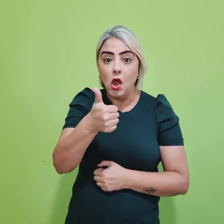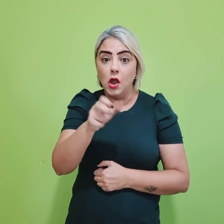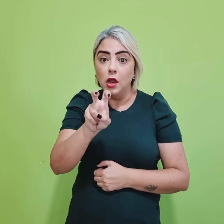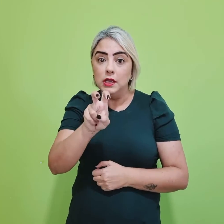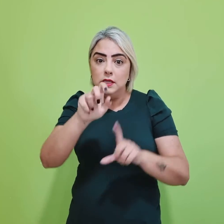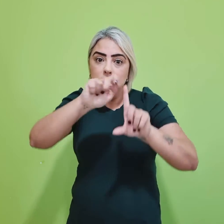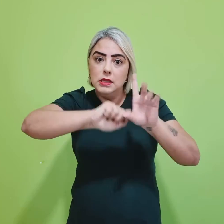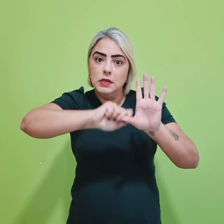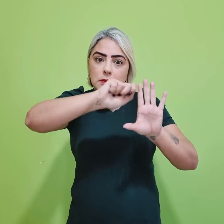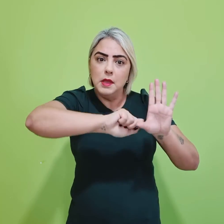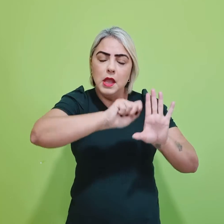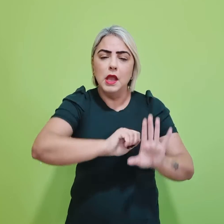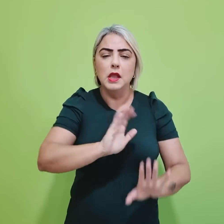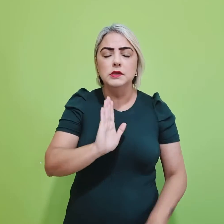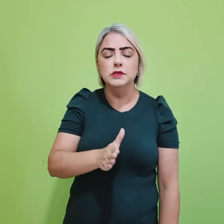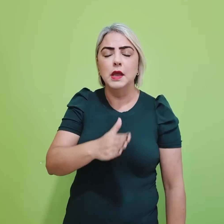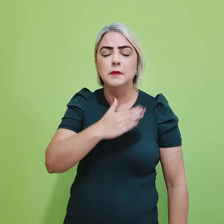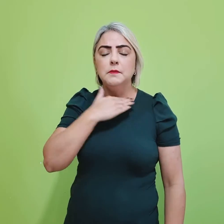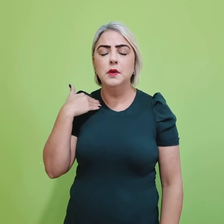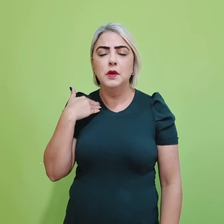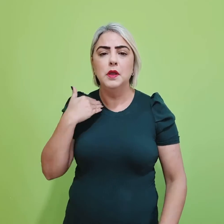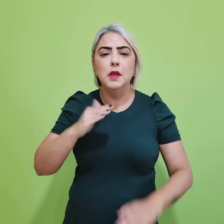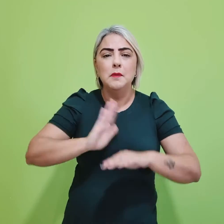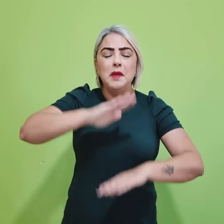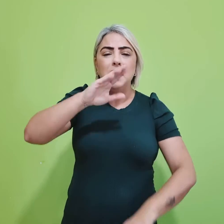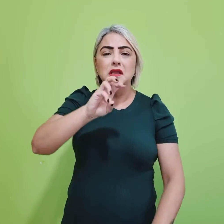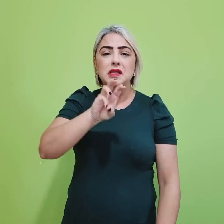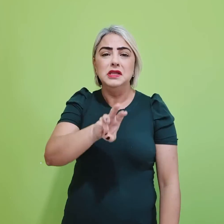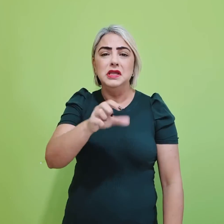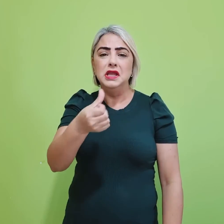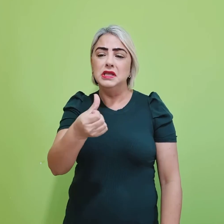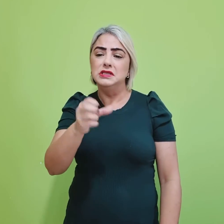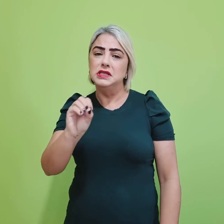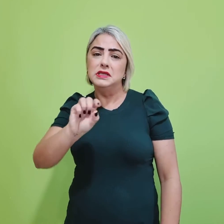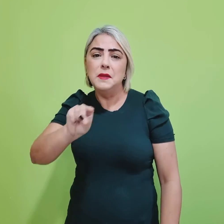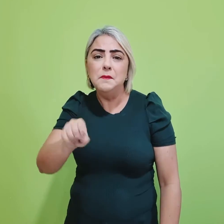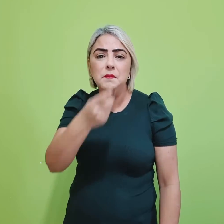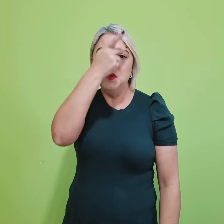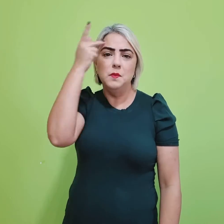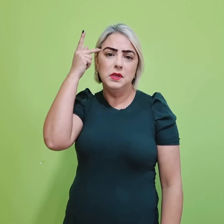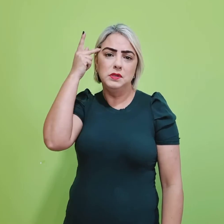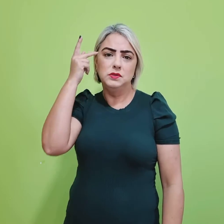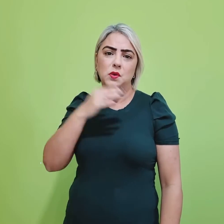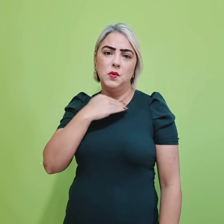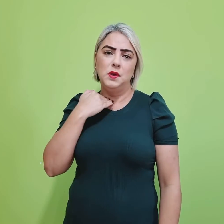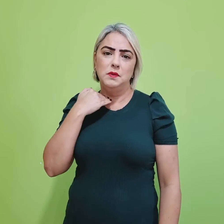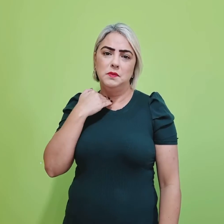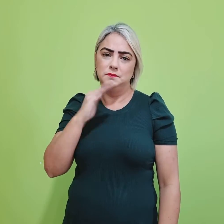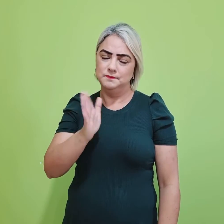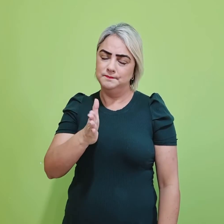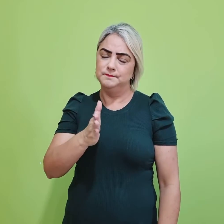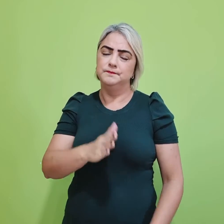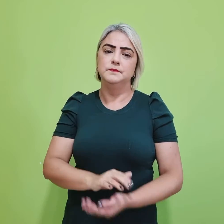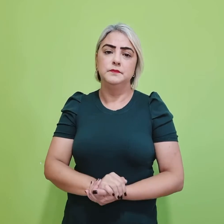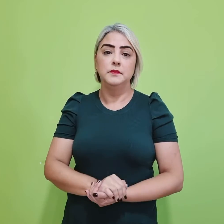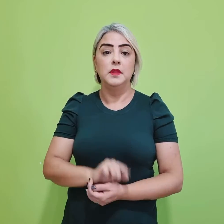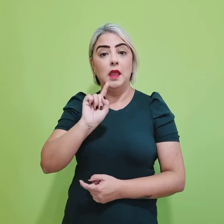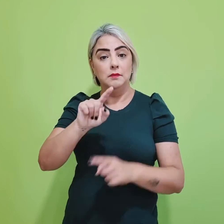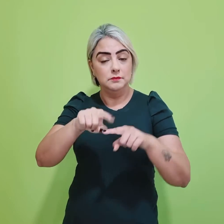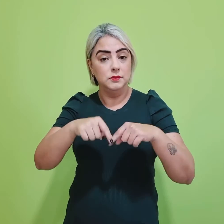15 meses já morreram mais de 560 mil brasileiros da doença. É